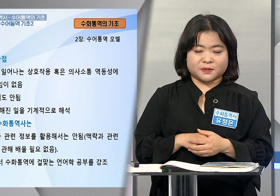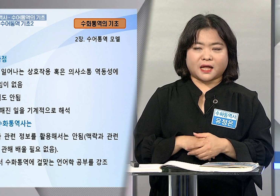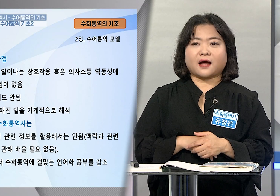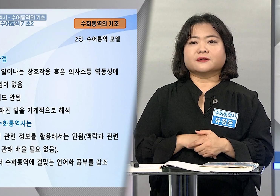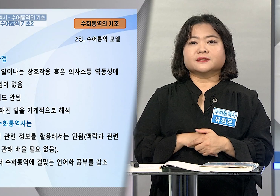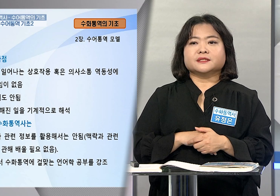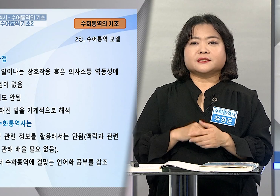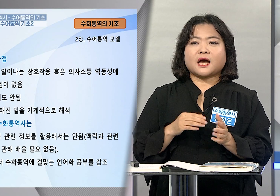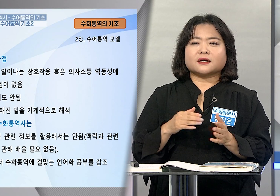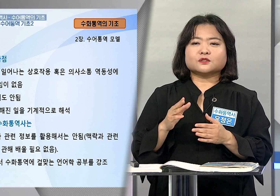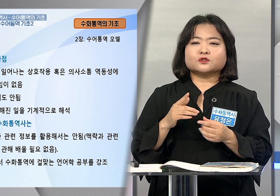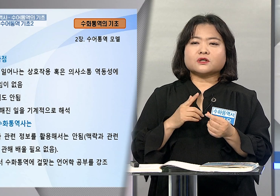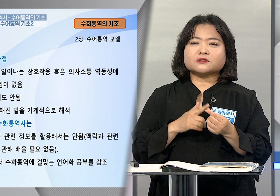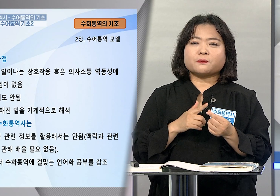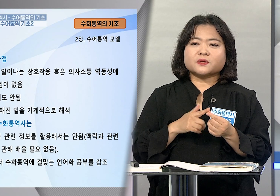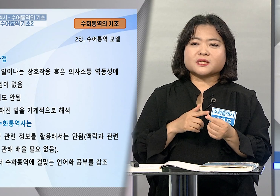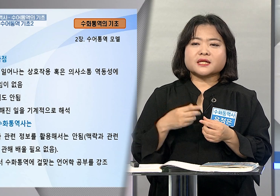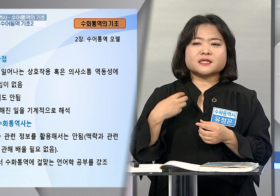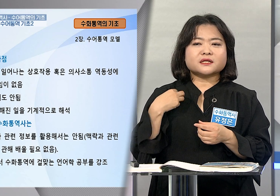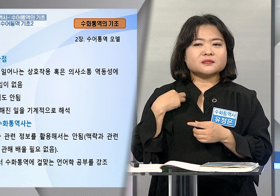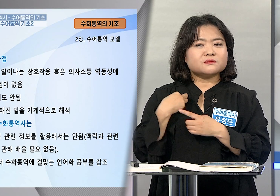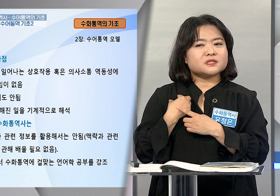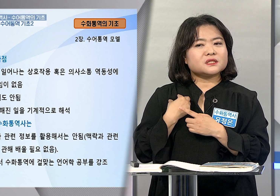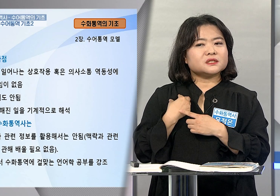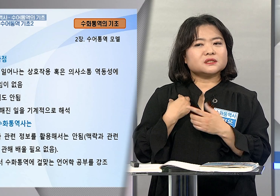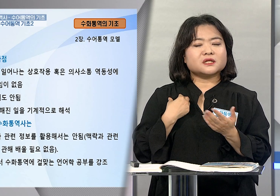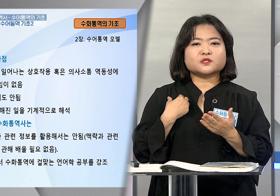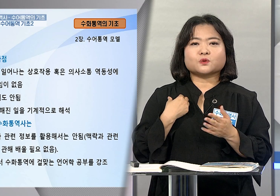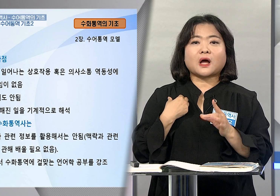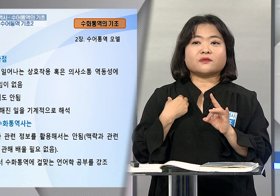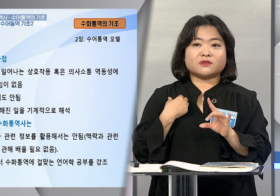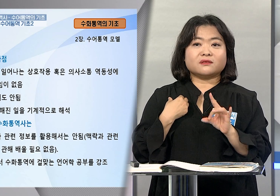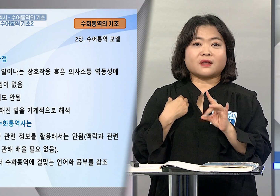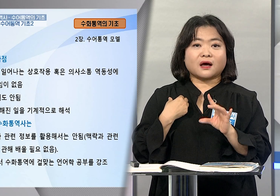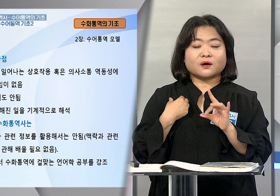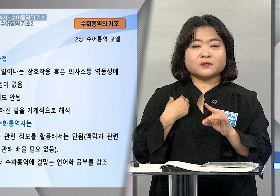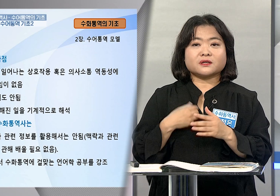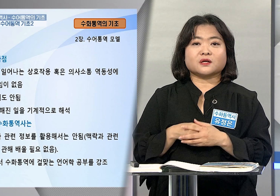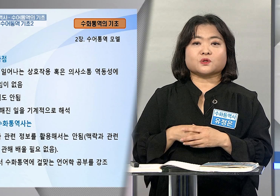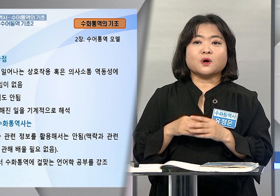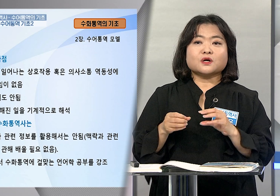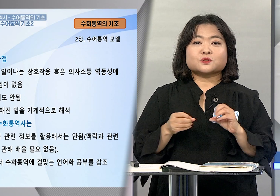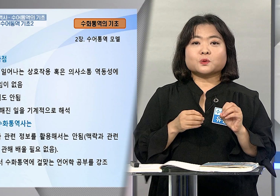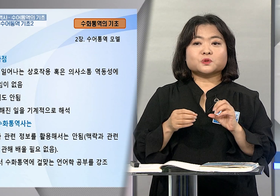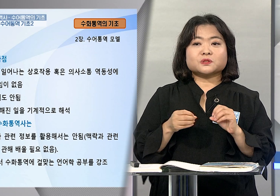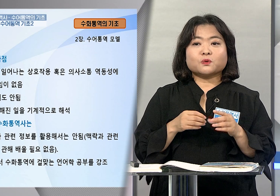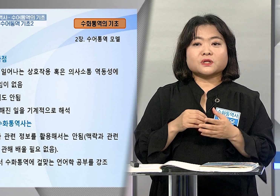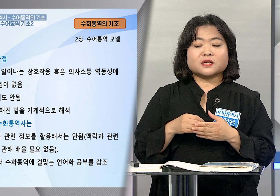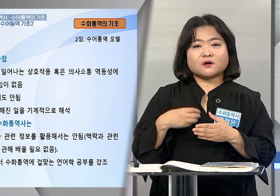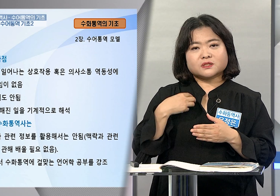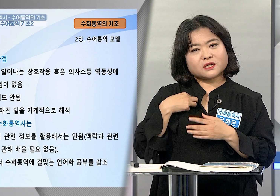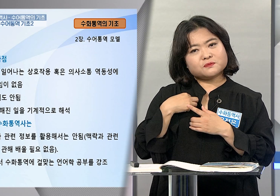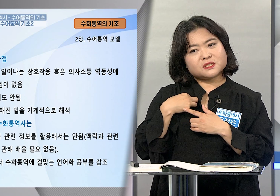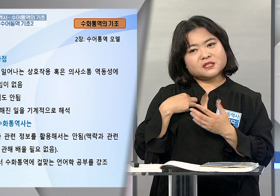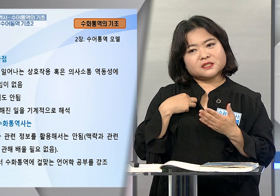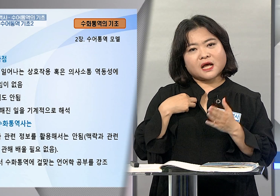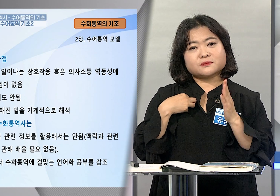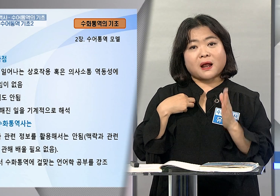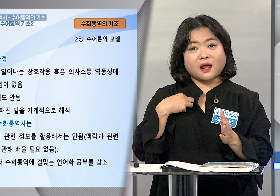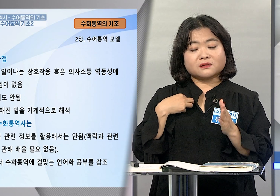같습니다. 자, 그리고 여섯 번째, 책임질 일을 해서도 안 된다라고 얘기하죠. 송수신 모델에서 책임질 일을 하지 말라는